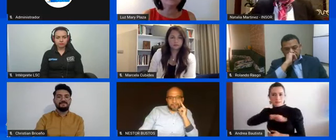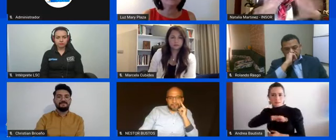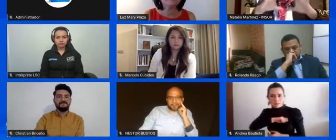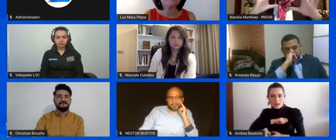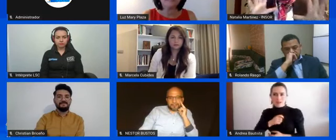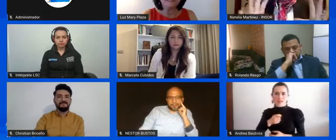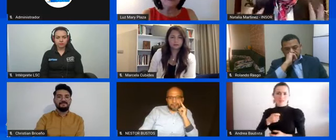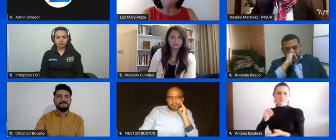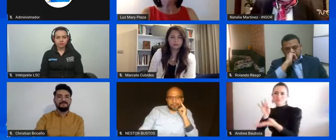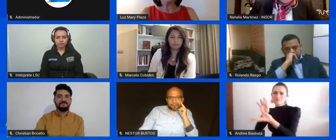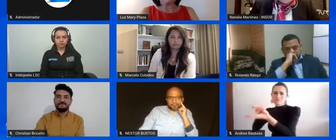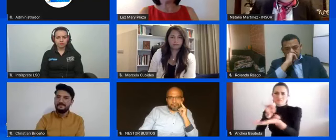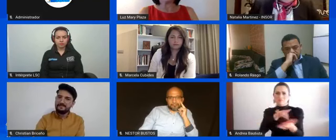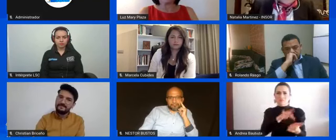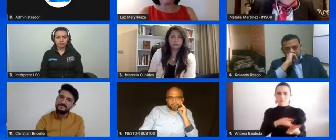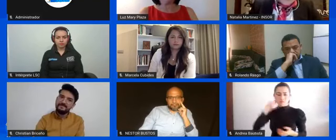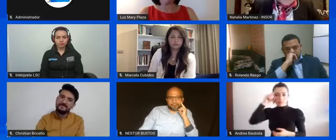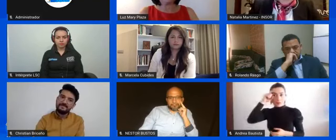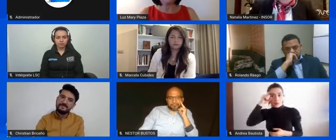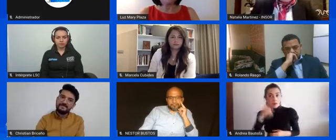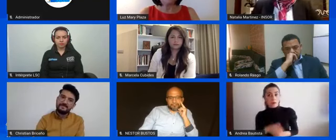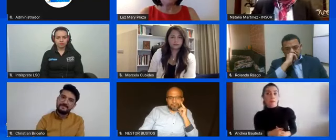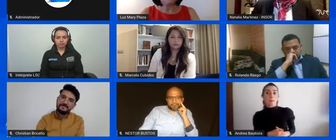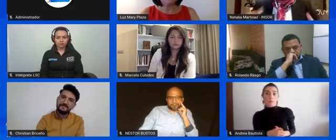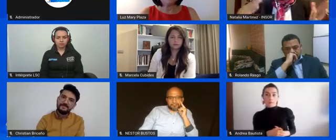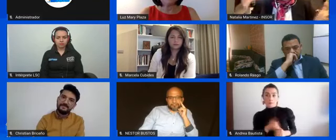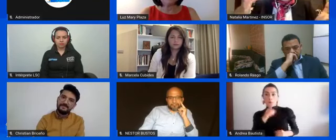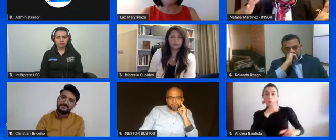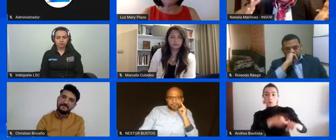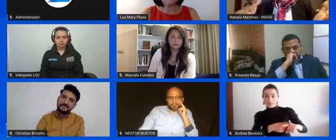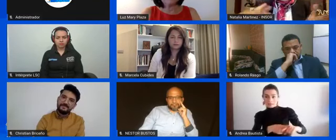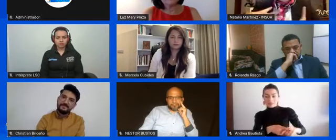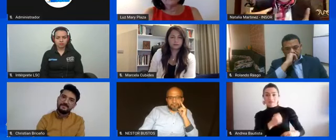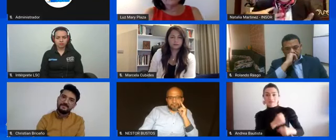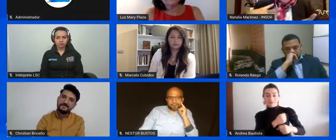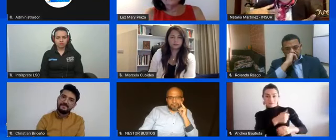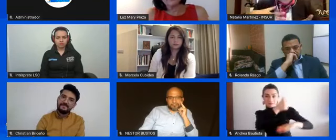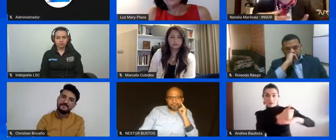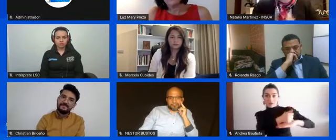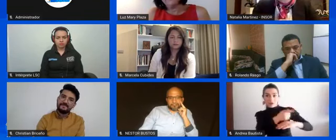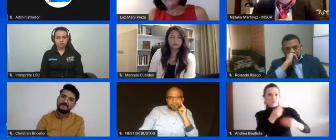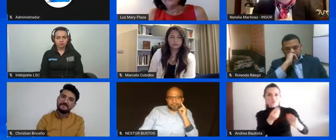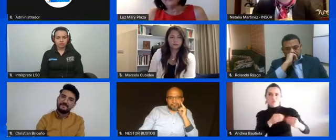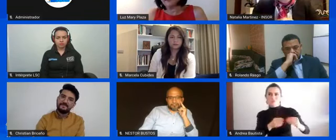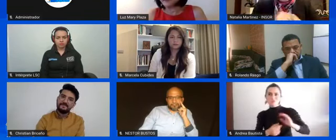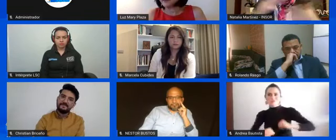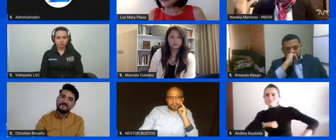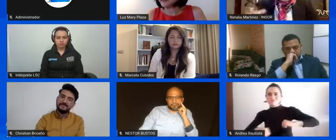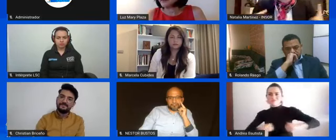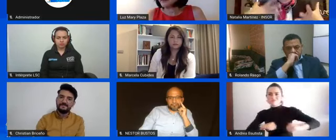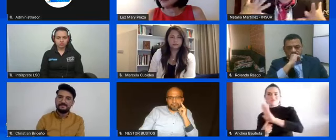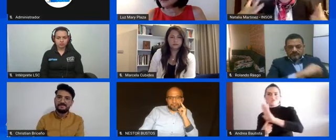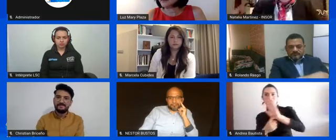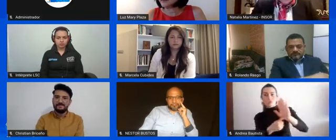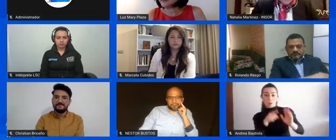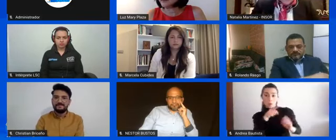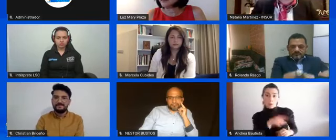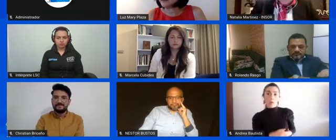Hubo mucha visibilidad durante tu época del instituto. Yo creo que gran parte de esas como